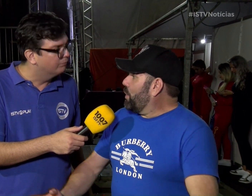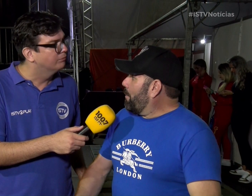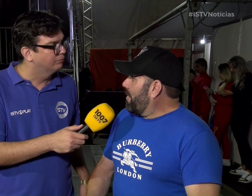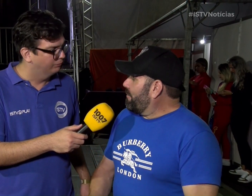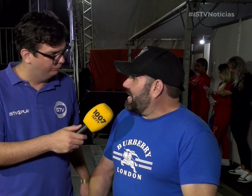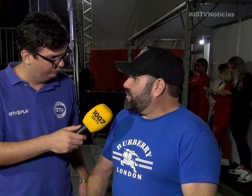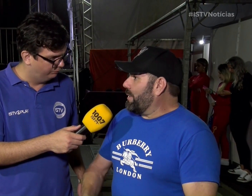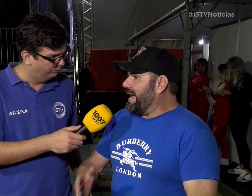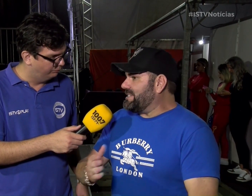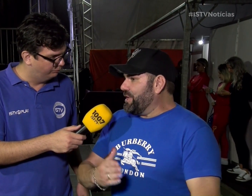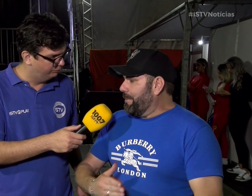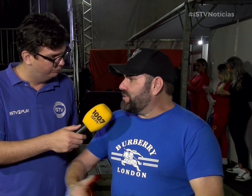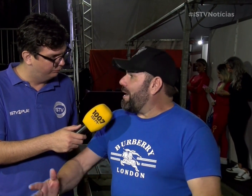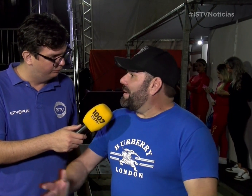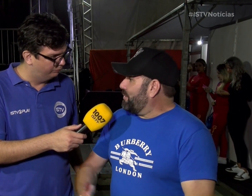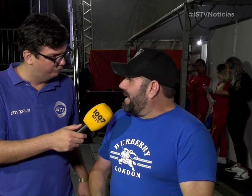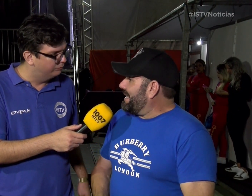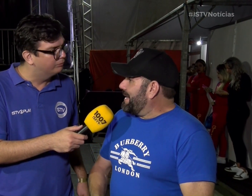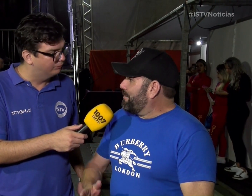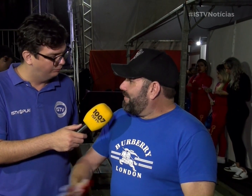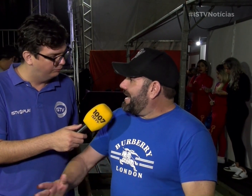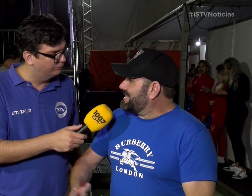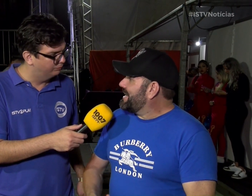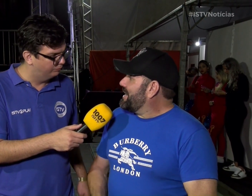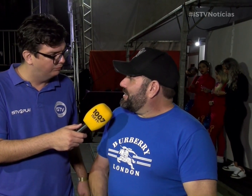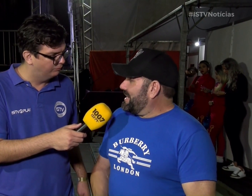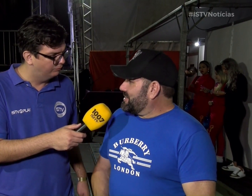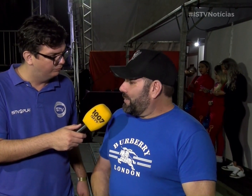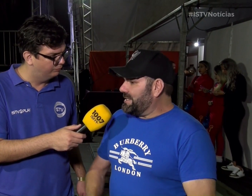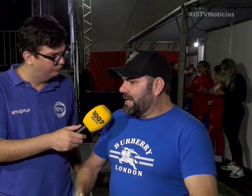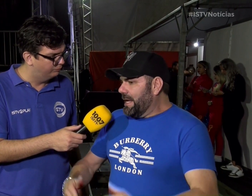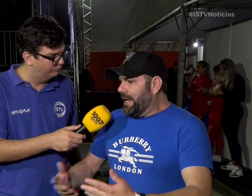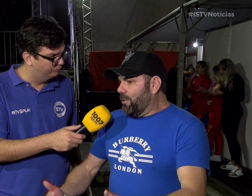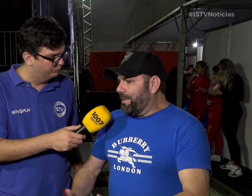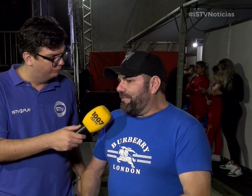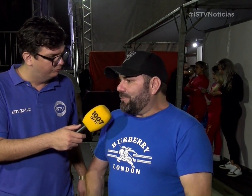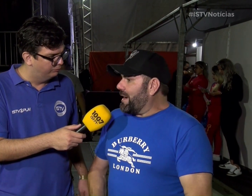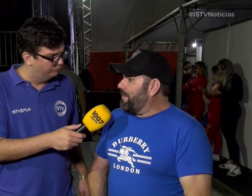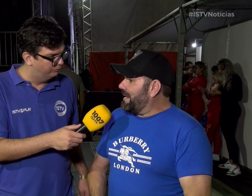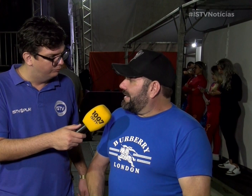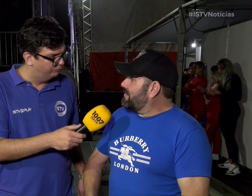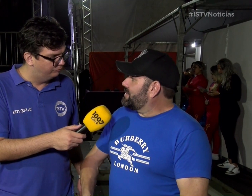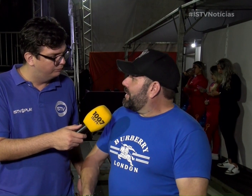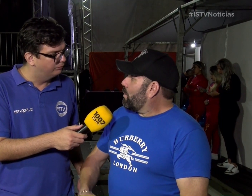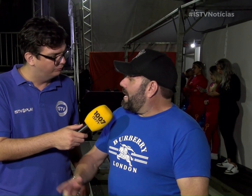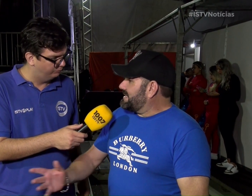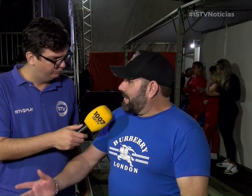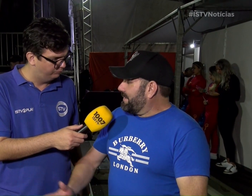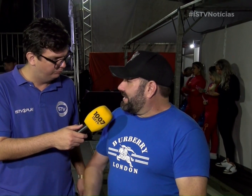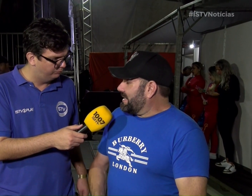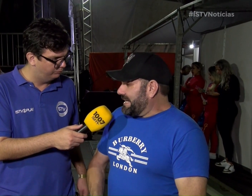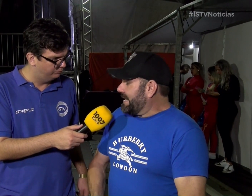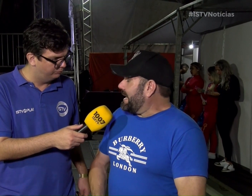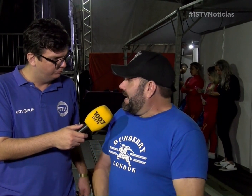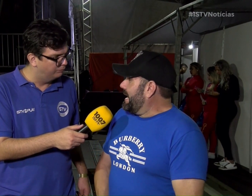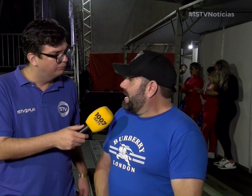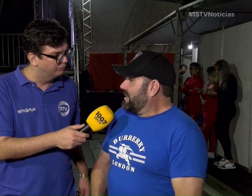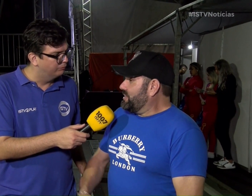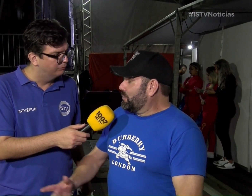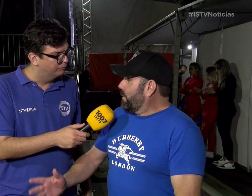agraciou o povo bertioguense, depois ficou abandonada aí por várias gestões. E o prefeito Caio Matheus, com a Secretaria de